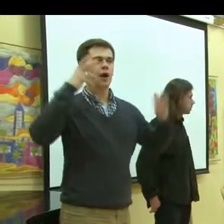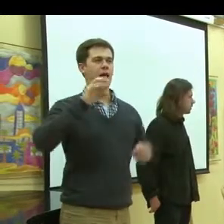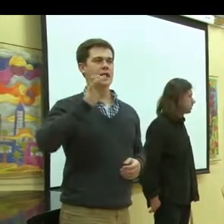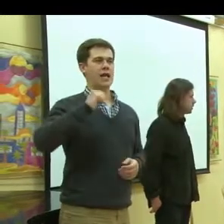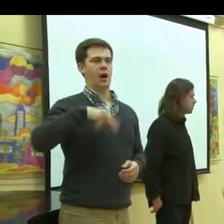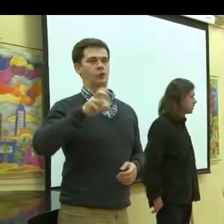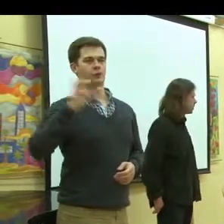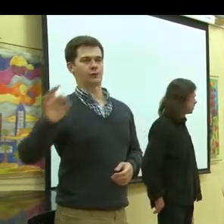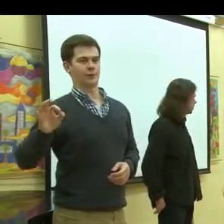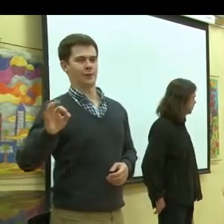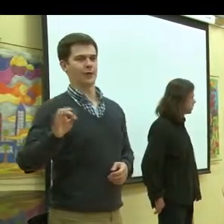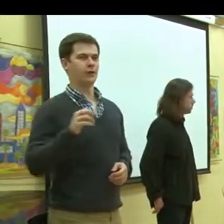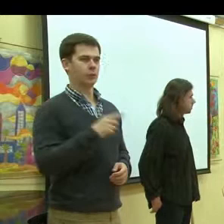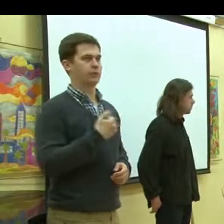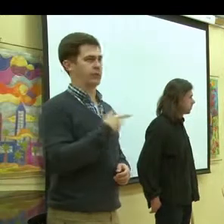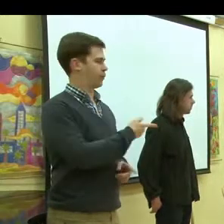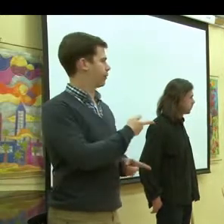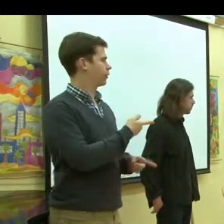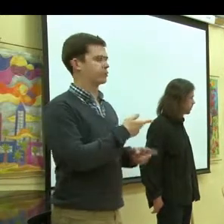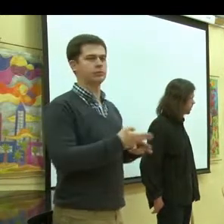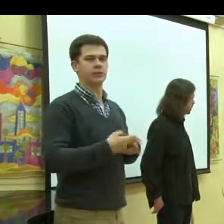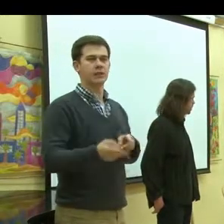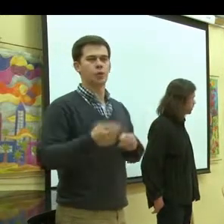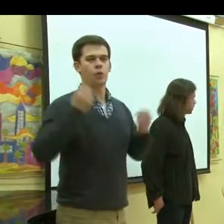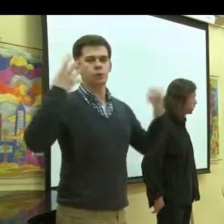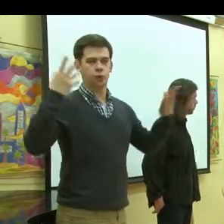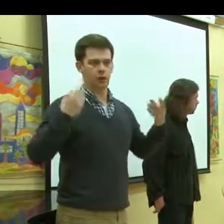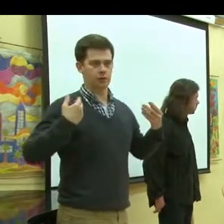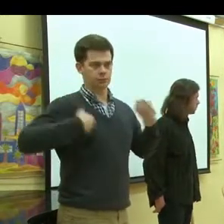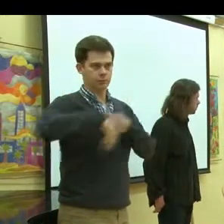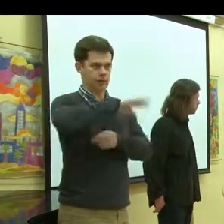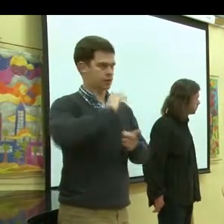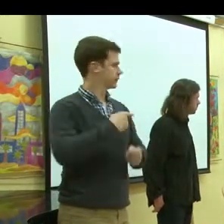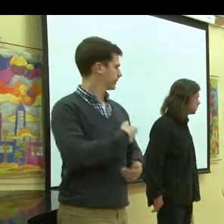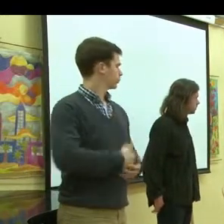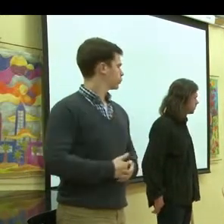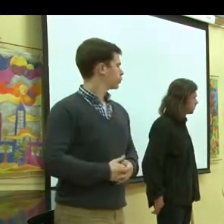który jak już wiemy wpisał się w historię powstania tego tanga.